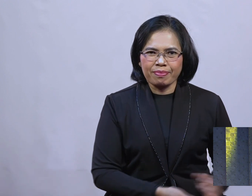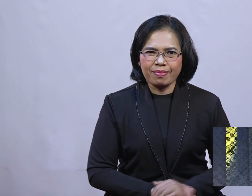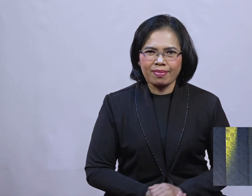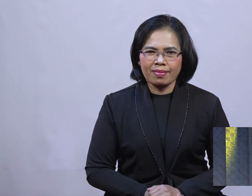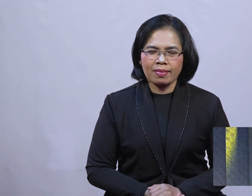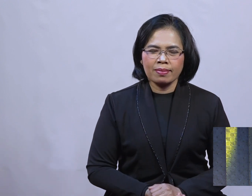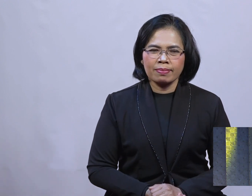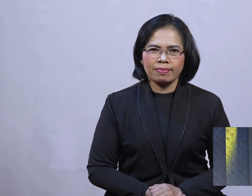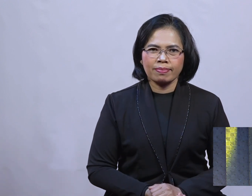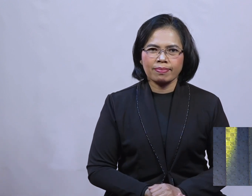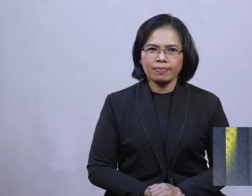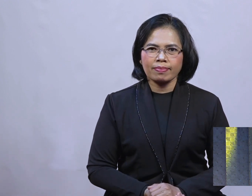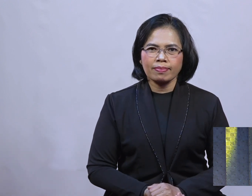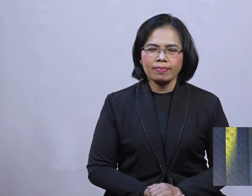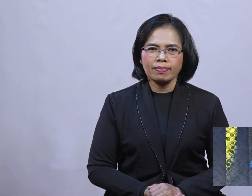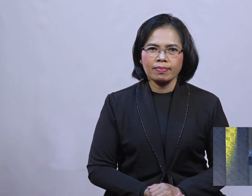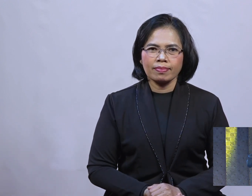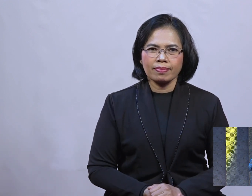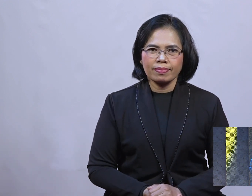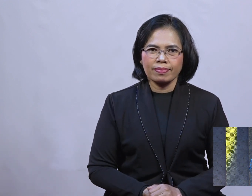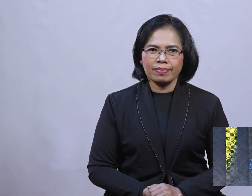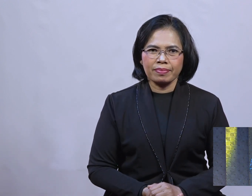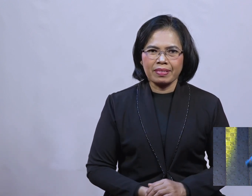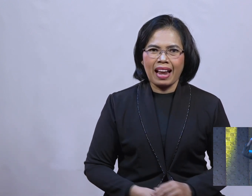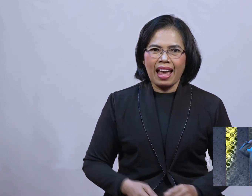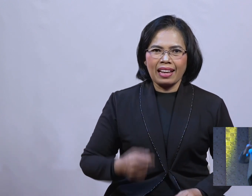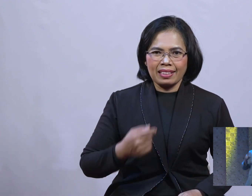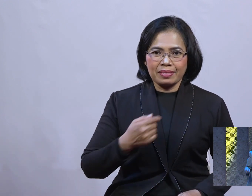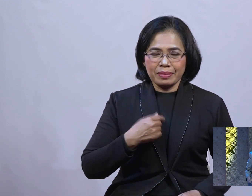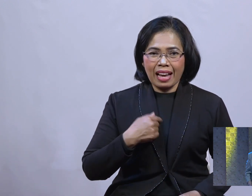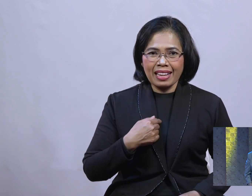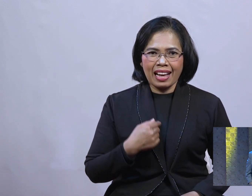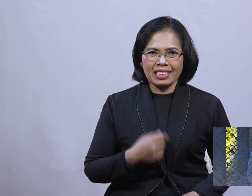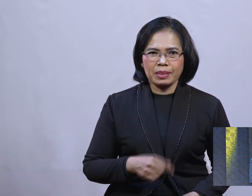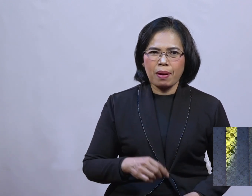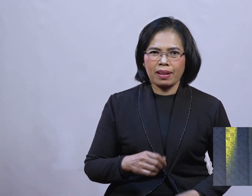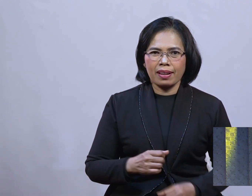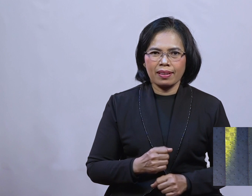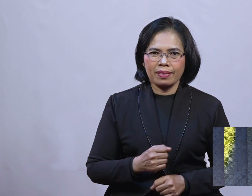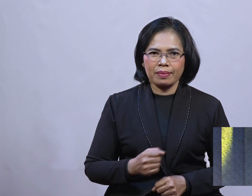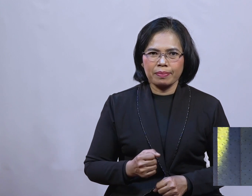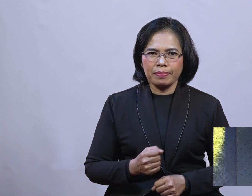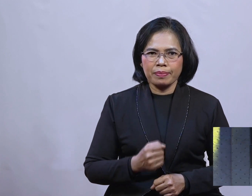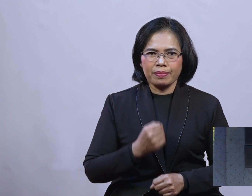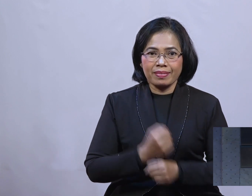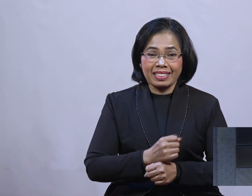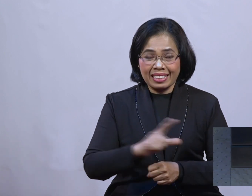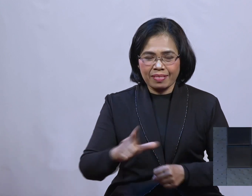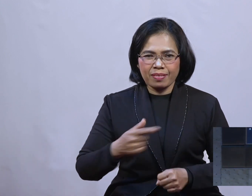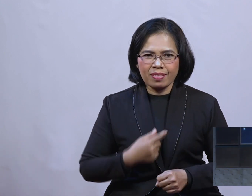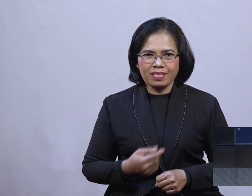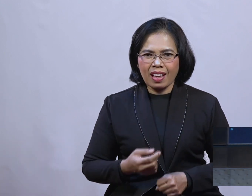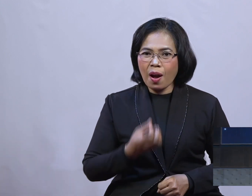sayang Hai Kalau cuman marah sama pendekar 212 tahunan berusaha